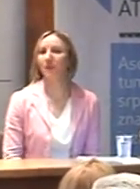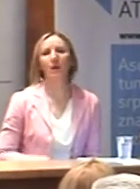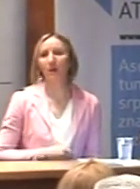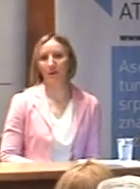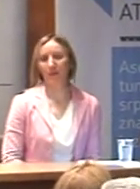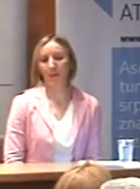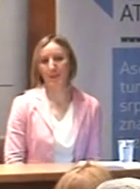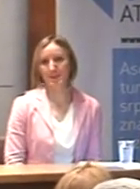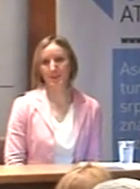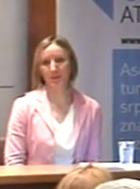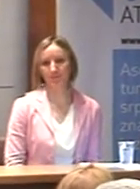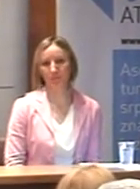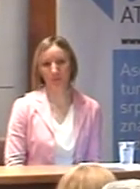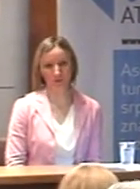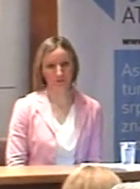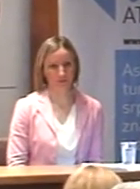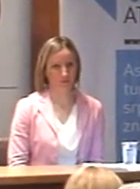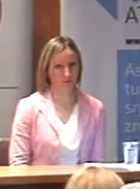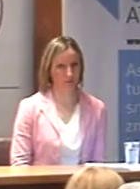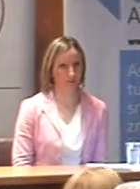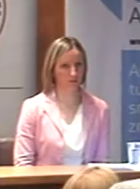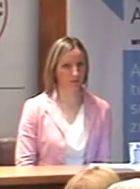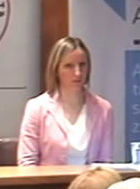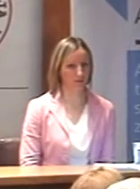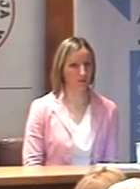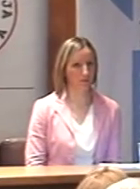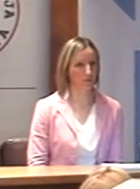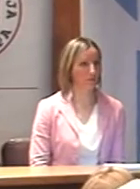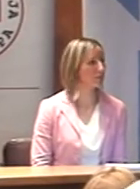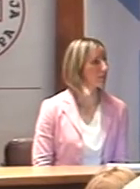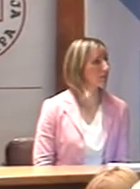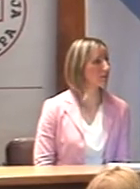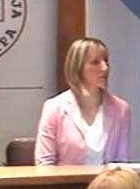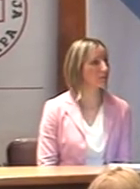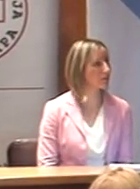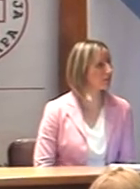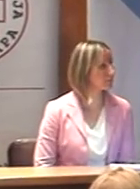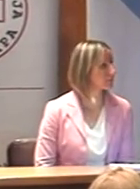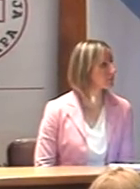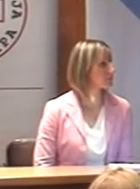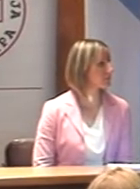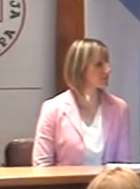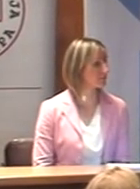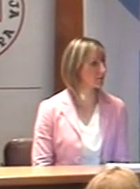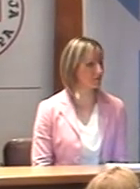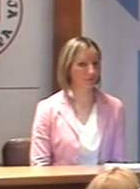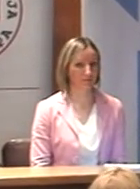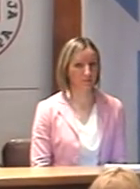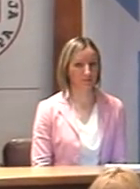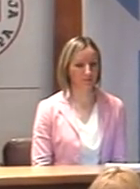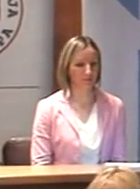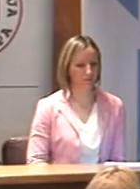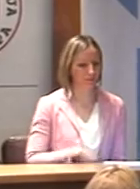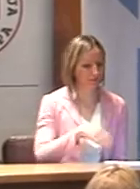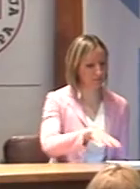sve pozdravim. Da kažem nešto da poštovani profesor Zoran Todoroviću, poštovani predstavnici